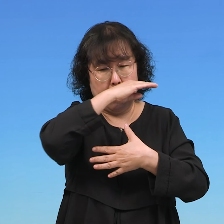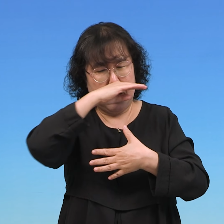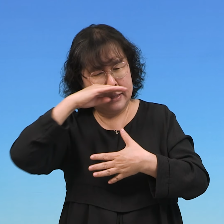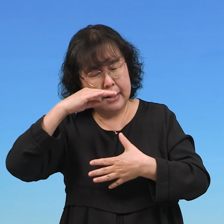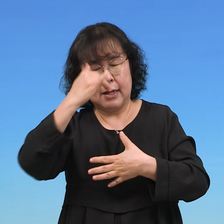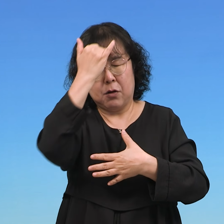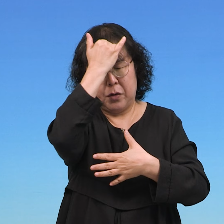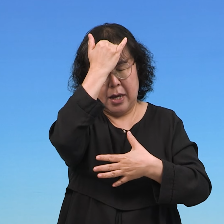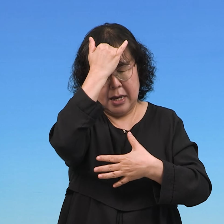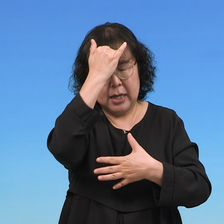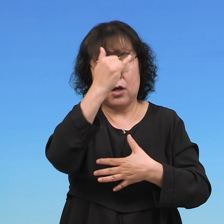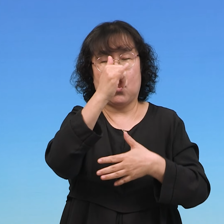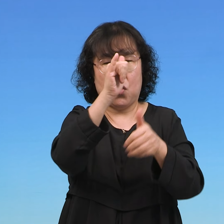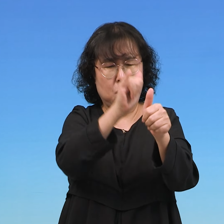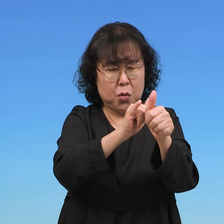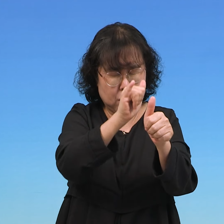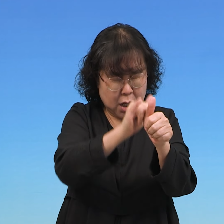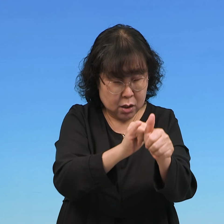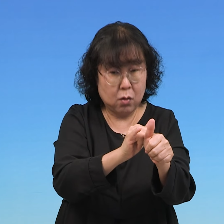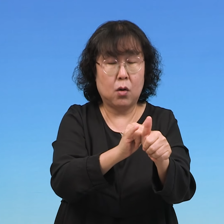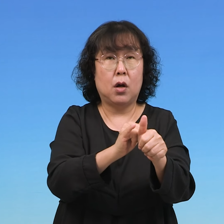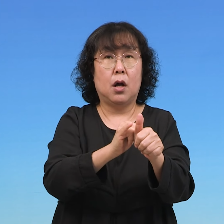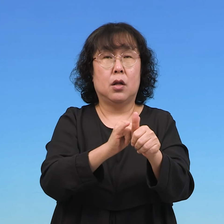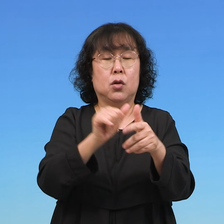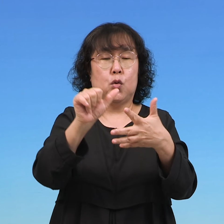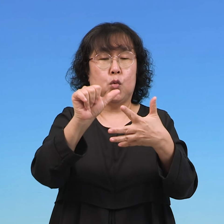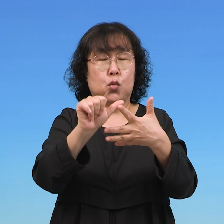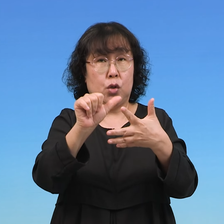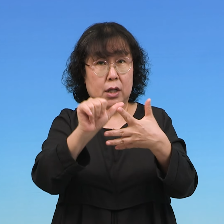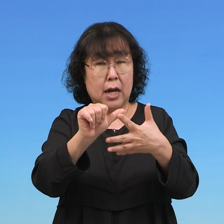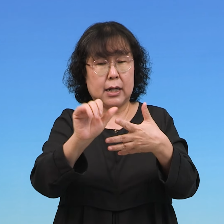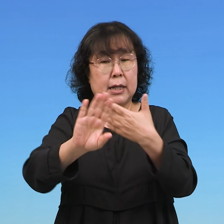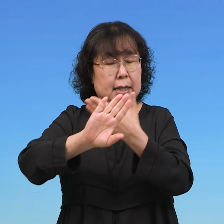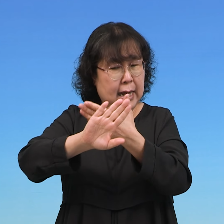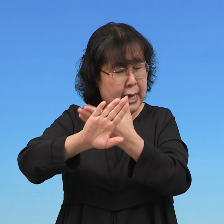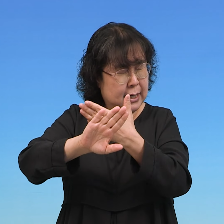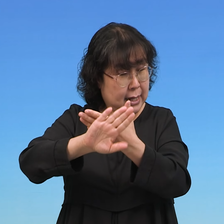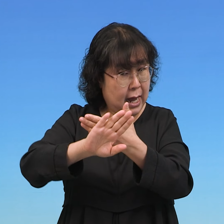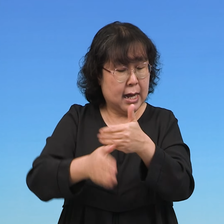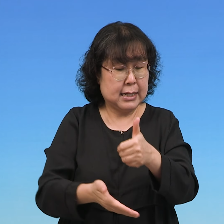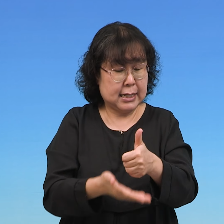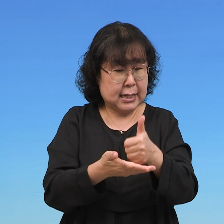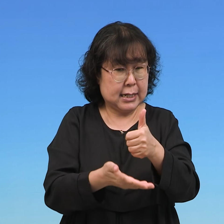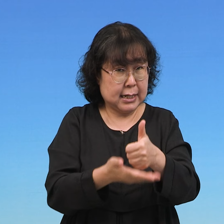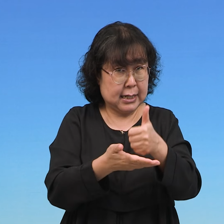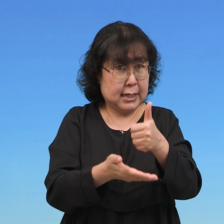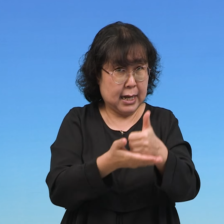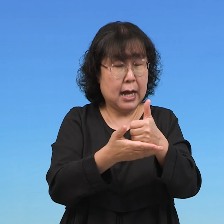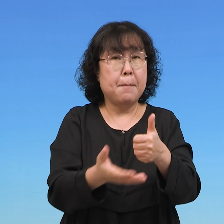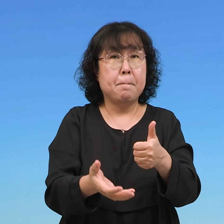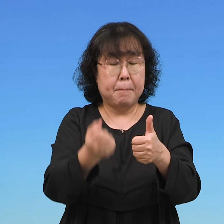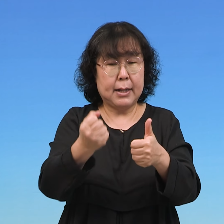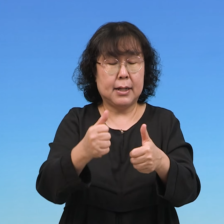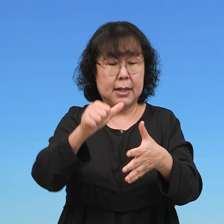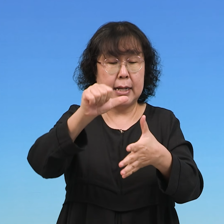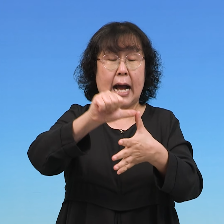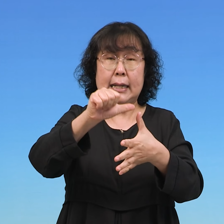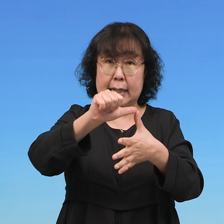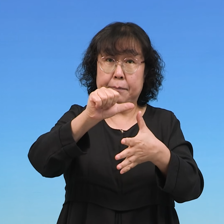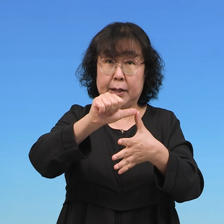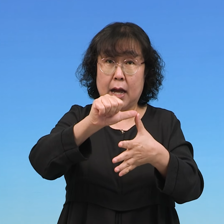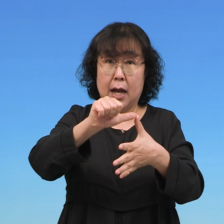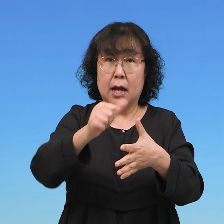아주 반듯하고 참 둘째 애하고는 좀 다른 애, 이런 칭찬을 많이 들을 그런